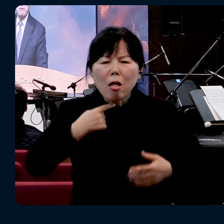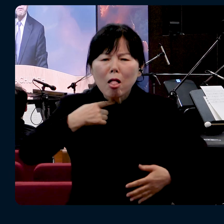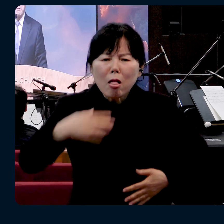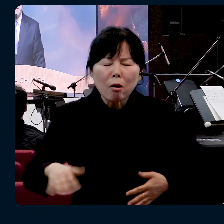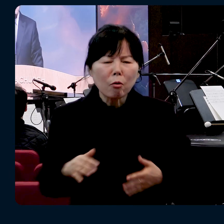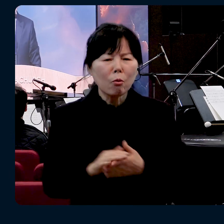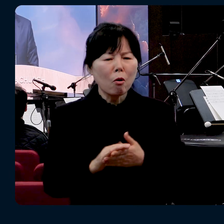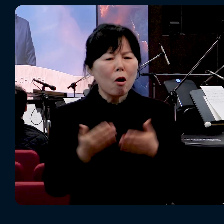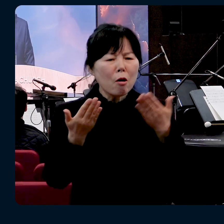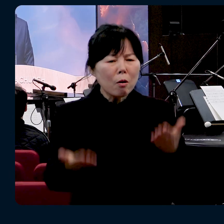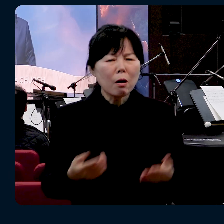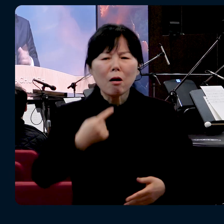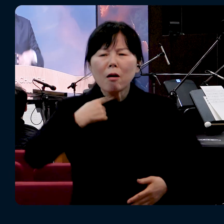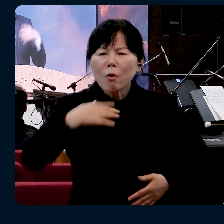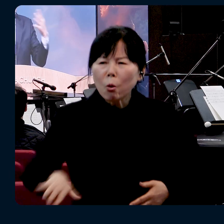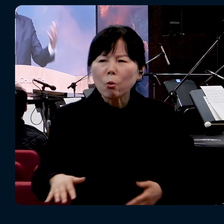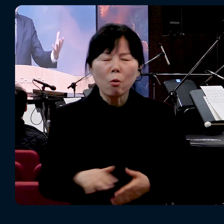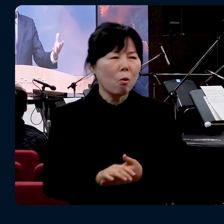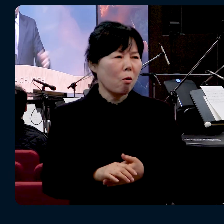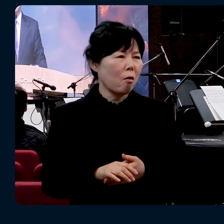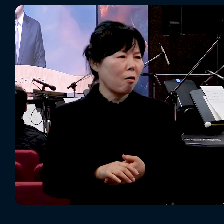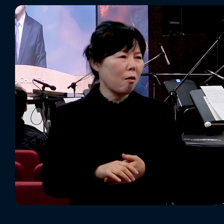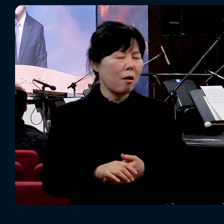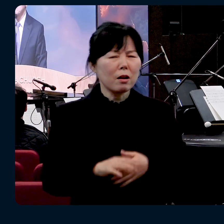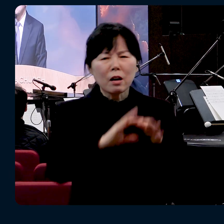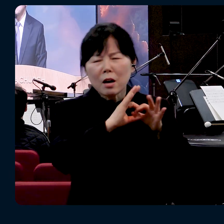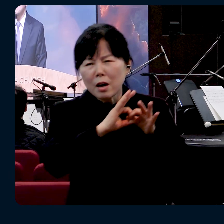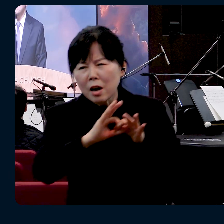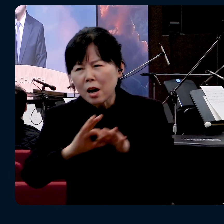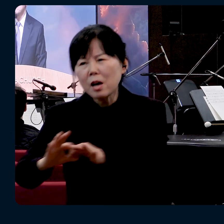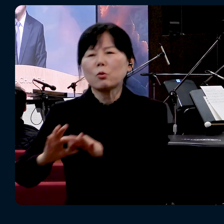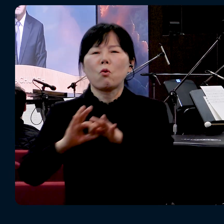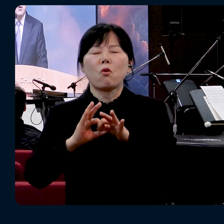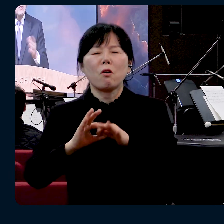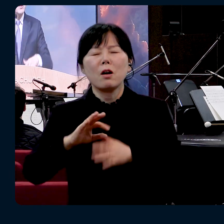30년이 넘게 있었다니 말이죠. 그러면서 나이가 먹은 거예요.